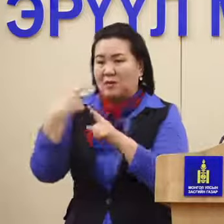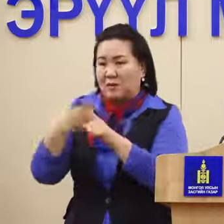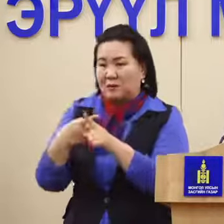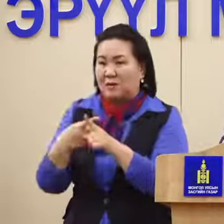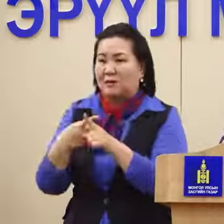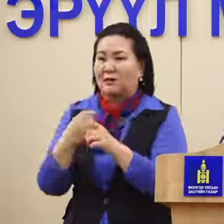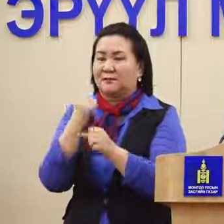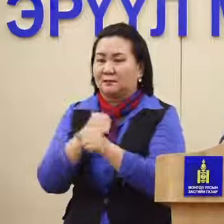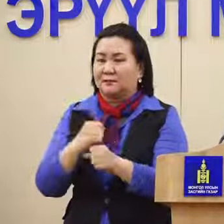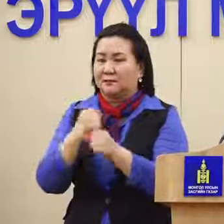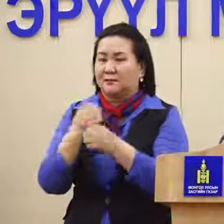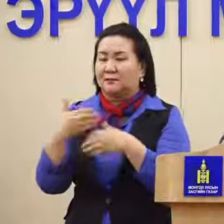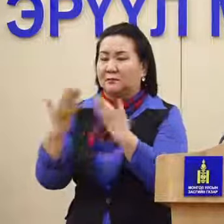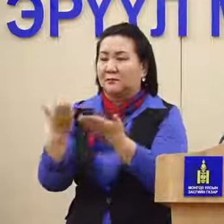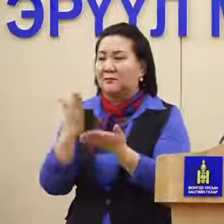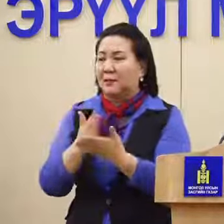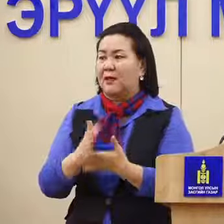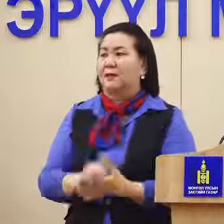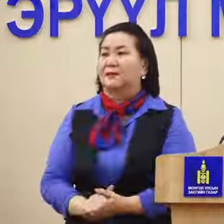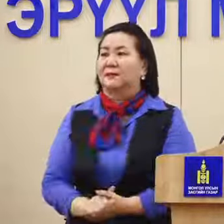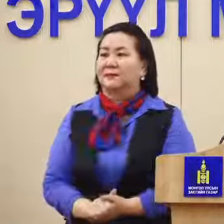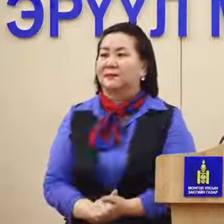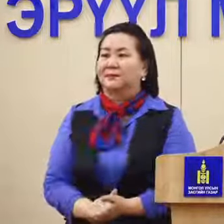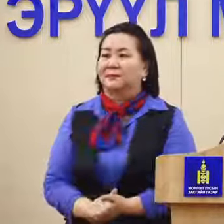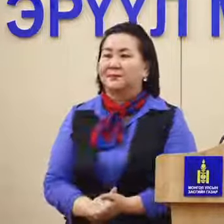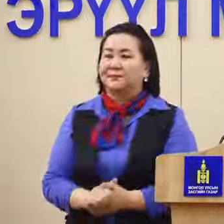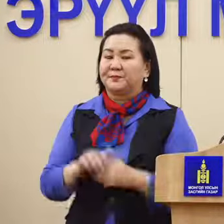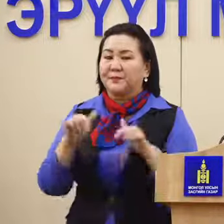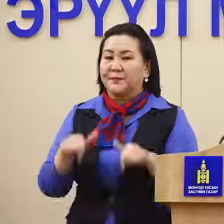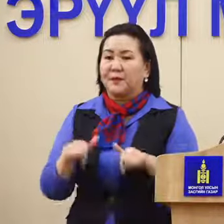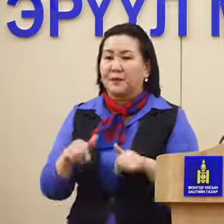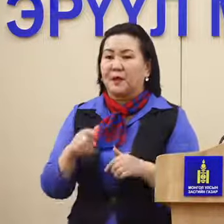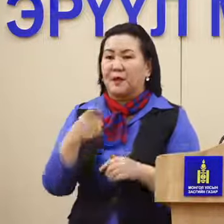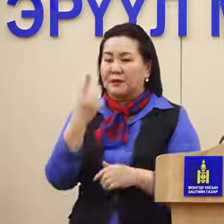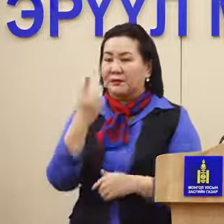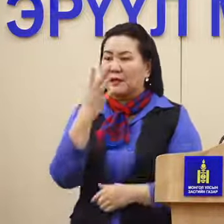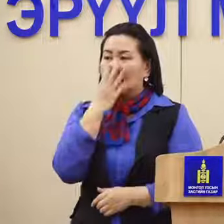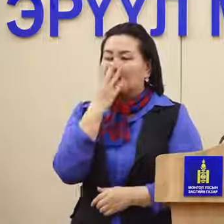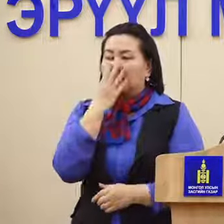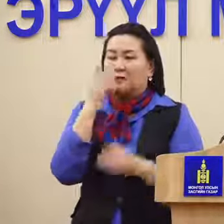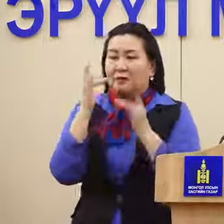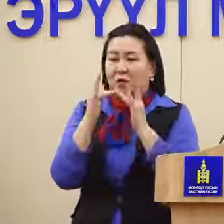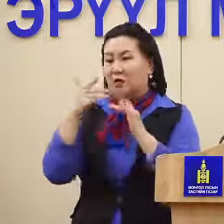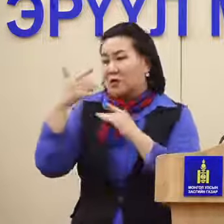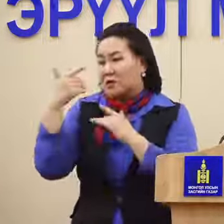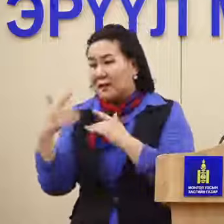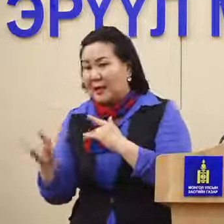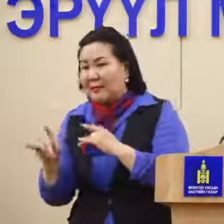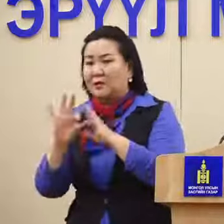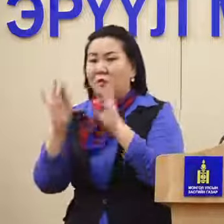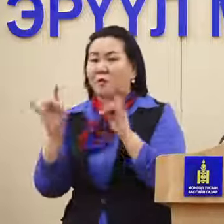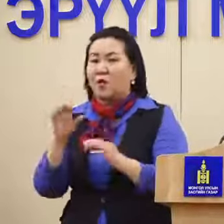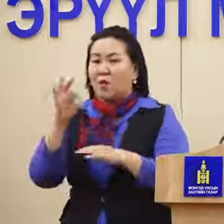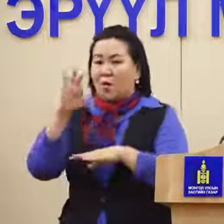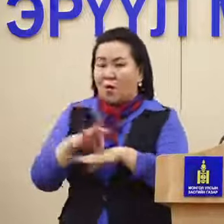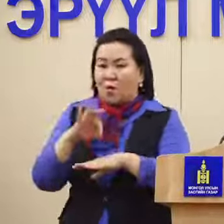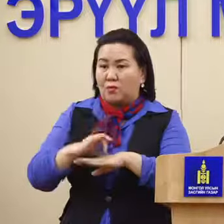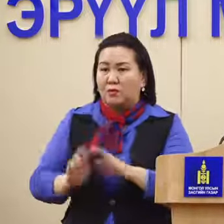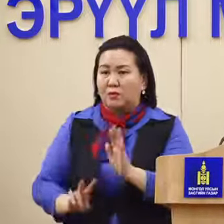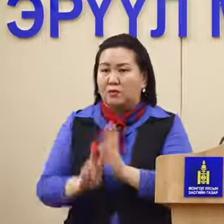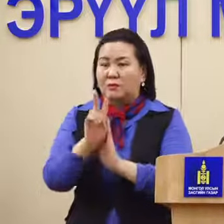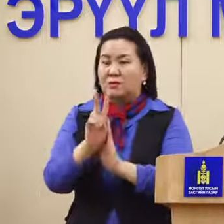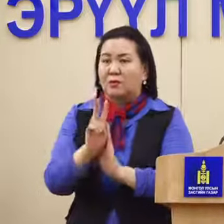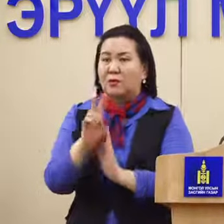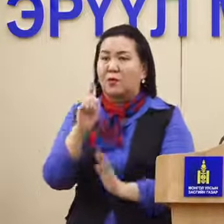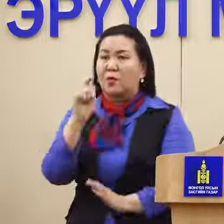бол одоо тоноглох энэ юм дээр бол анхаарч ажиллаж байгаа. За энэ зөвхөн эрчим тэмцлэгээний орноос гадна энэ өвчний үед бол маш их